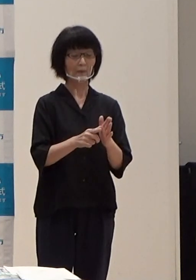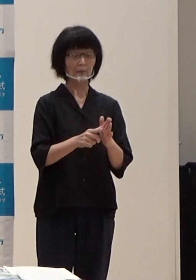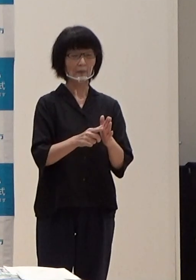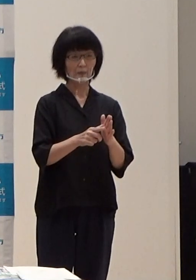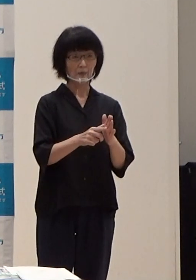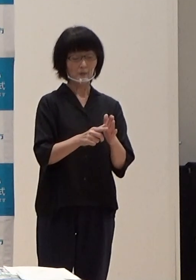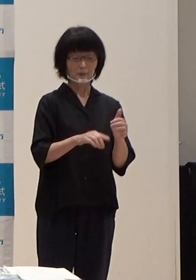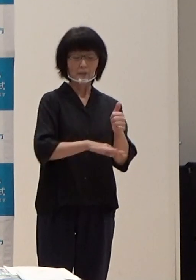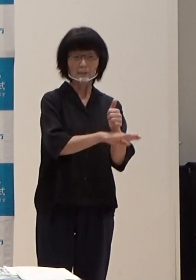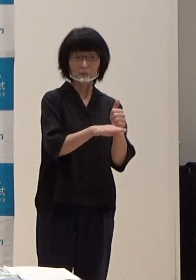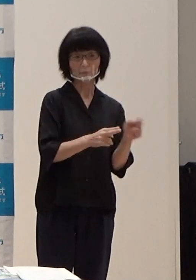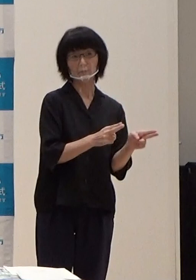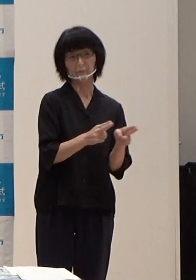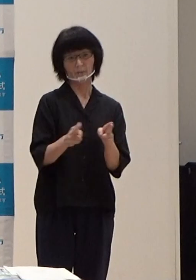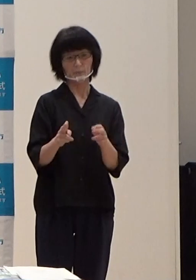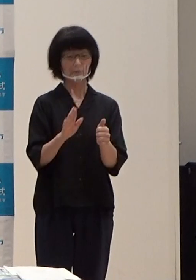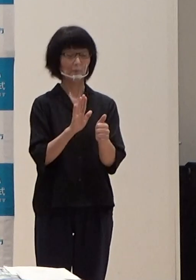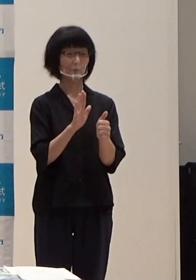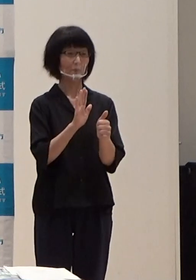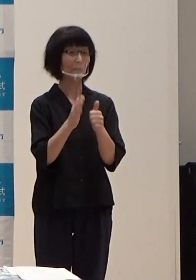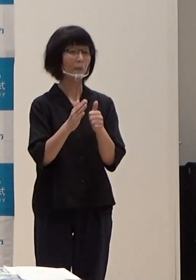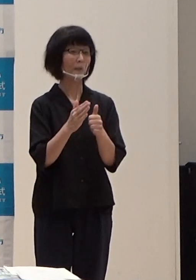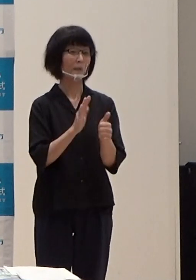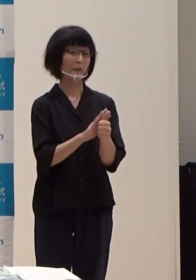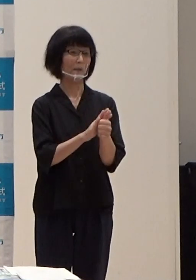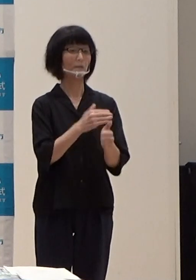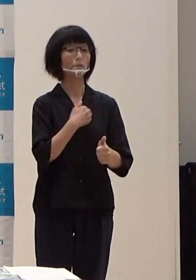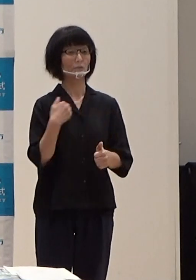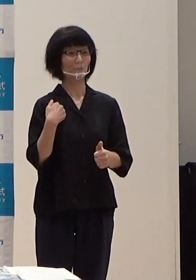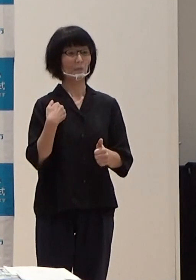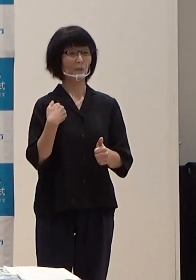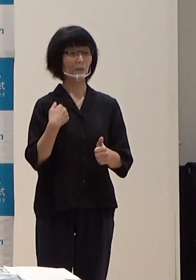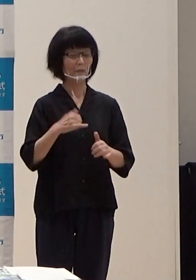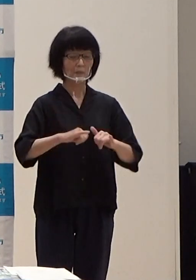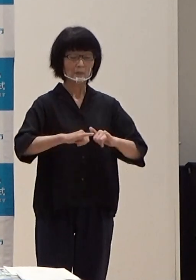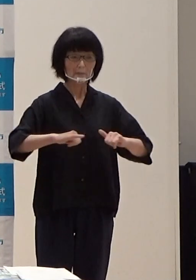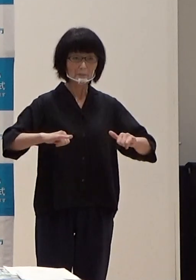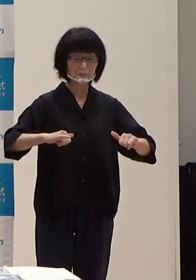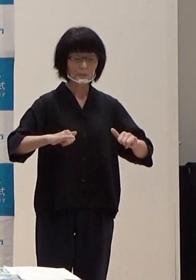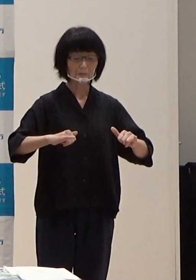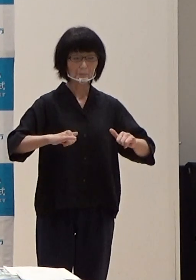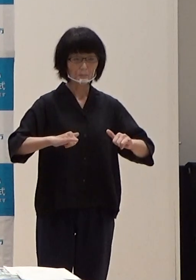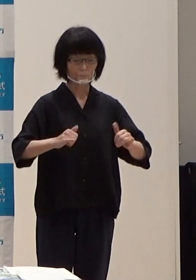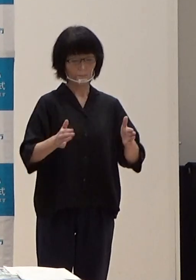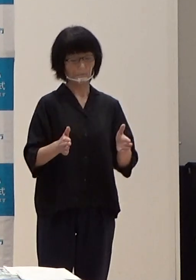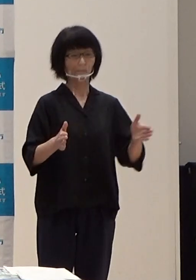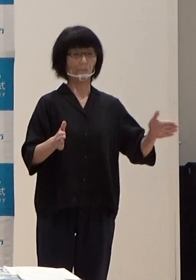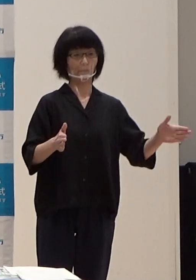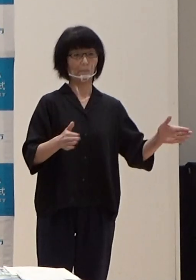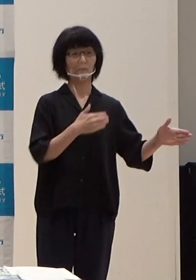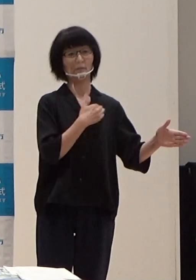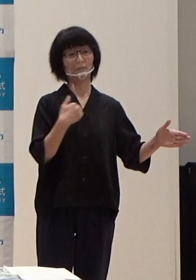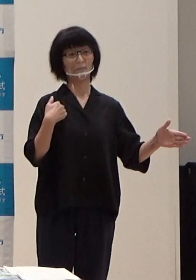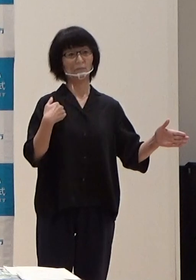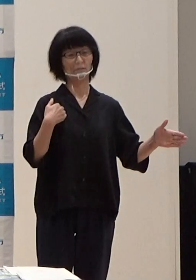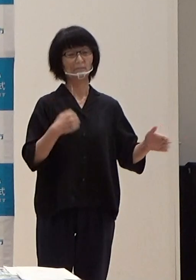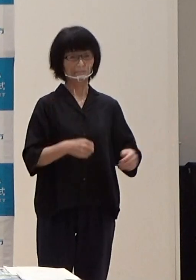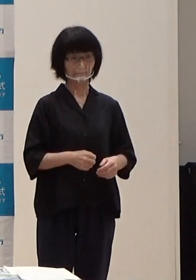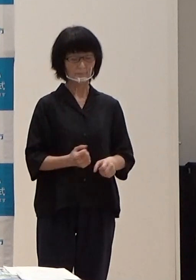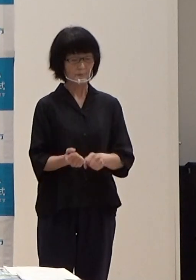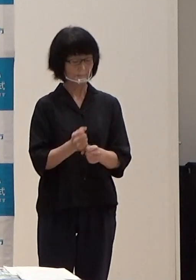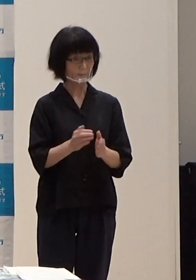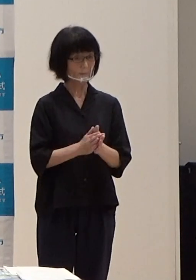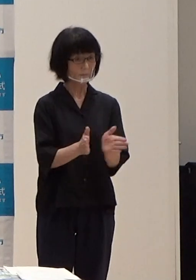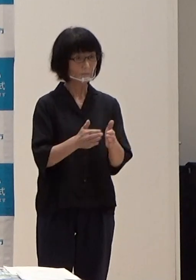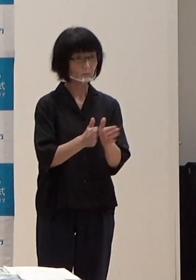街地の環境の整備に貢献するものについては容積率の制限を緩和すると。まあ、あの再開発につい